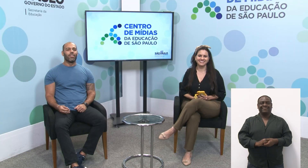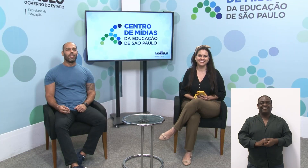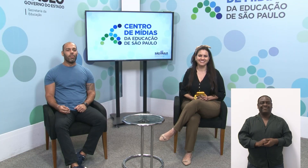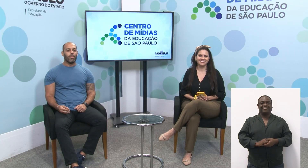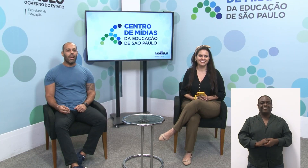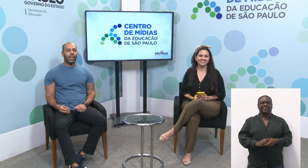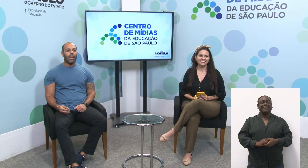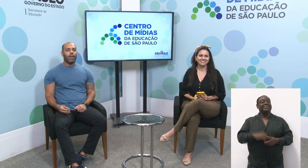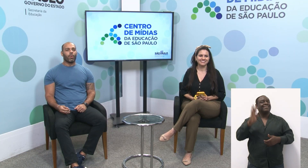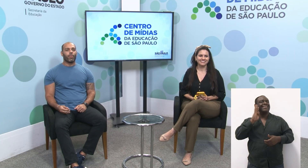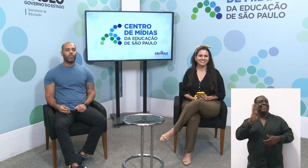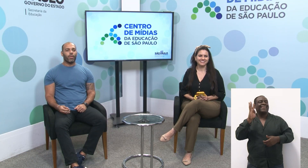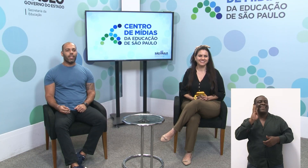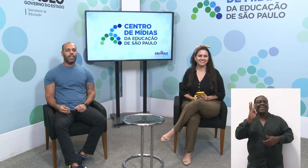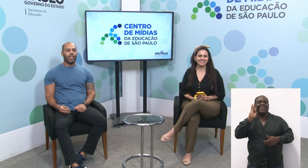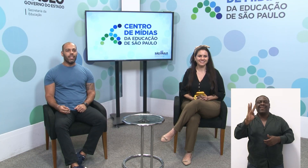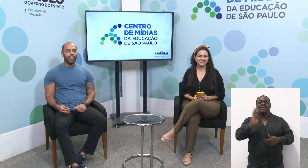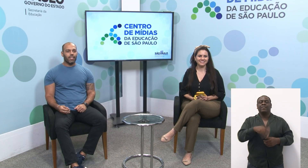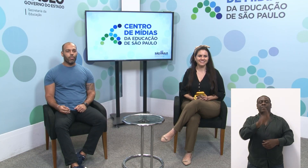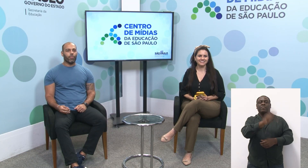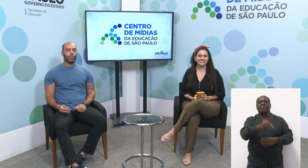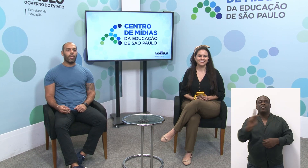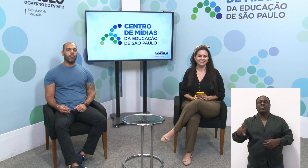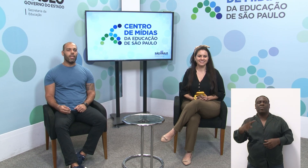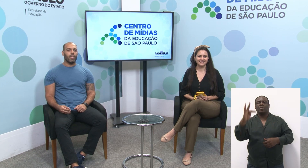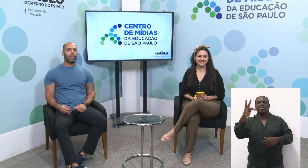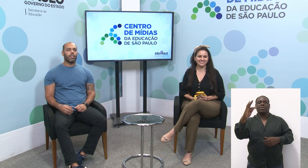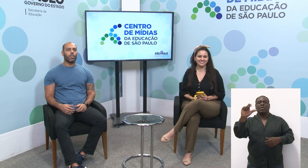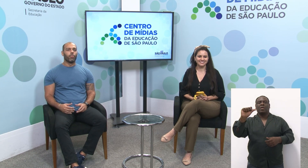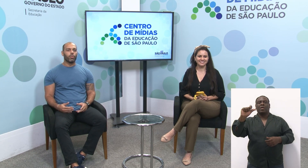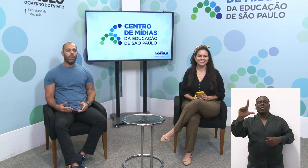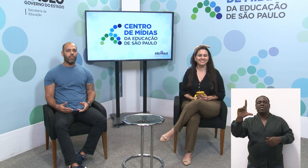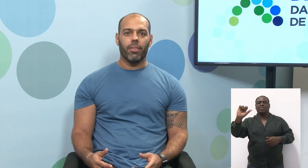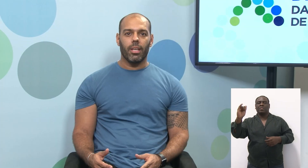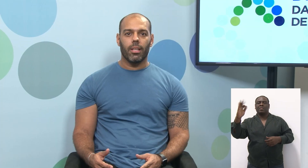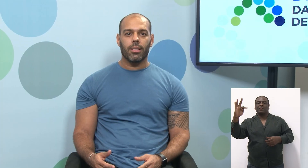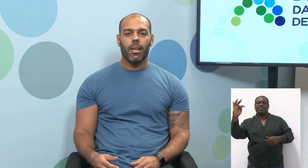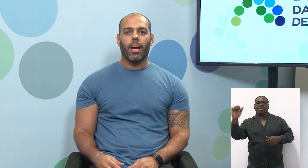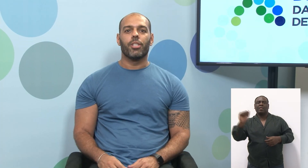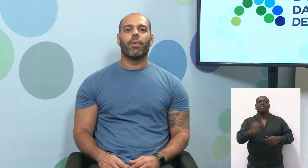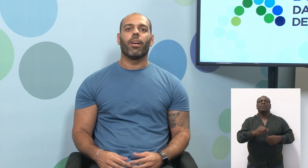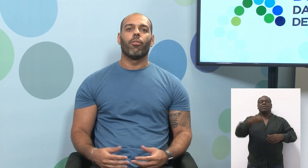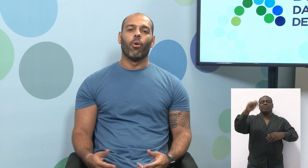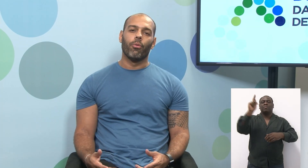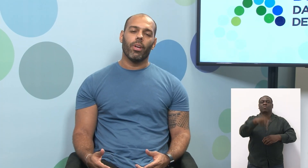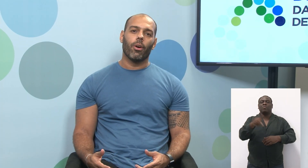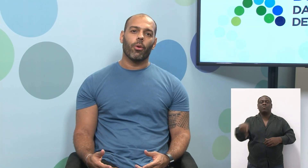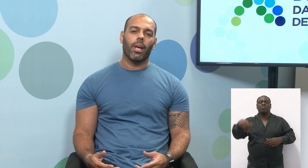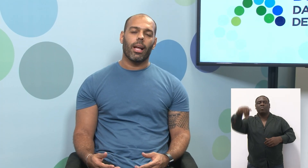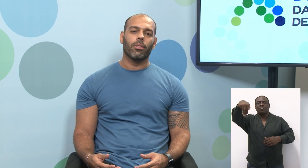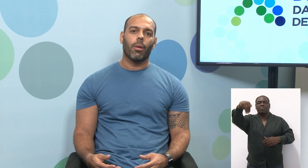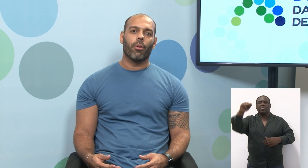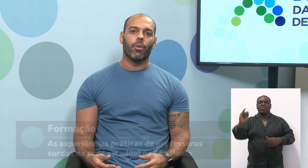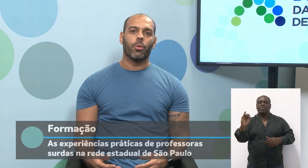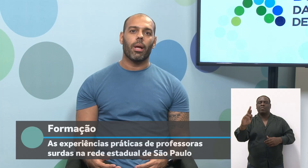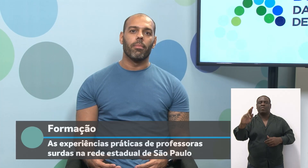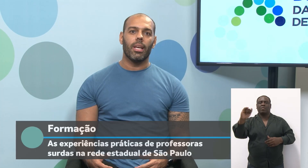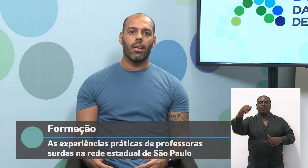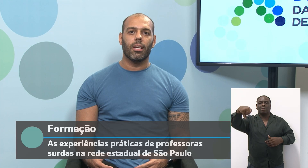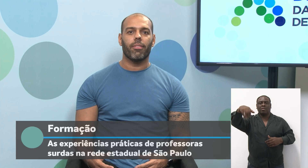Legal, então vamos lá. Professora Thalita, professora Miriam, sejam muito bem-vindas. A gente vai ouvir agora o relato da professora Miriam, que